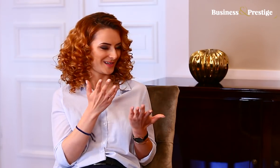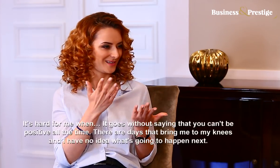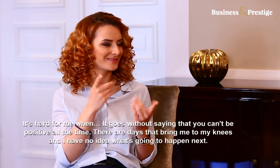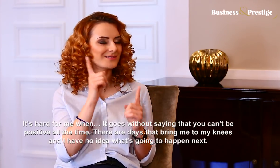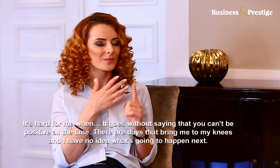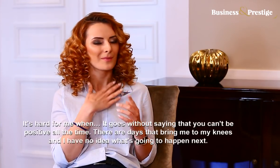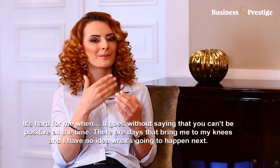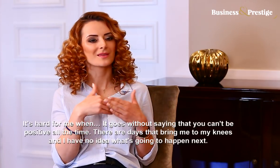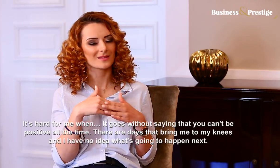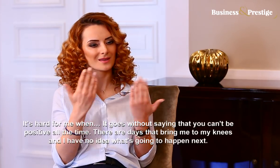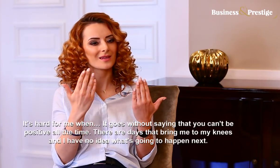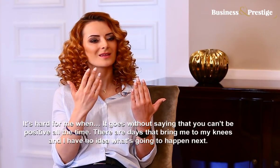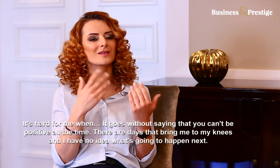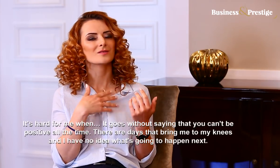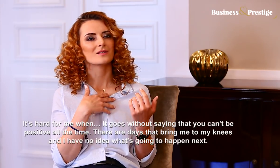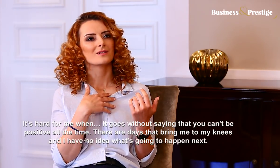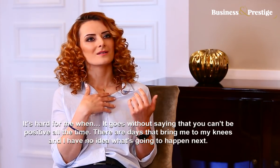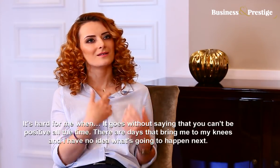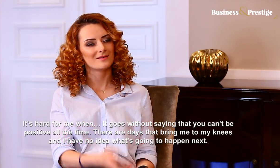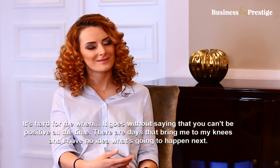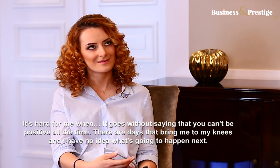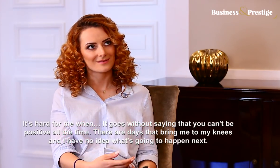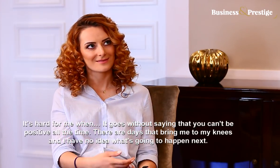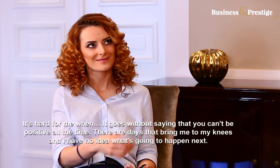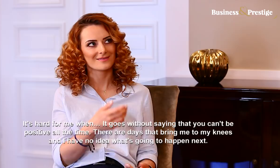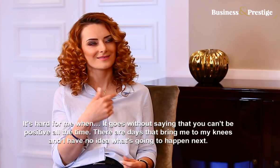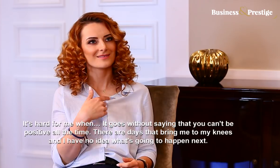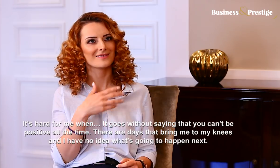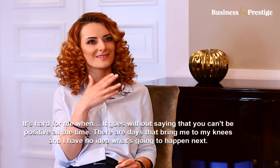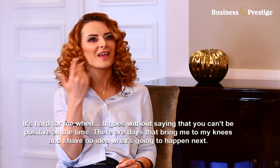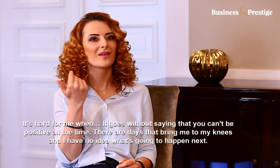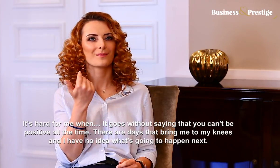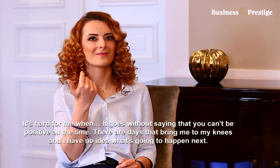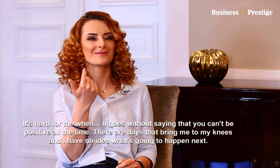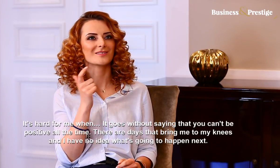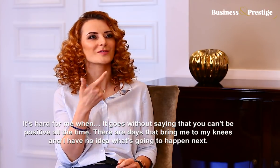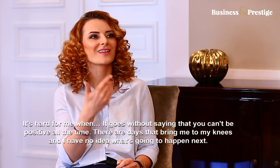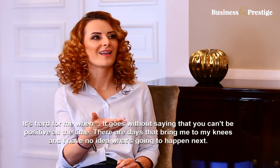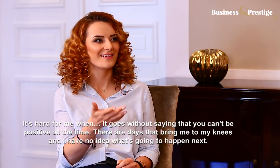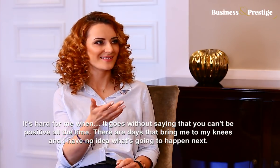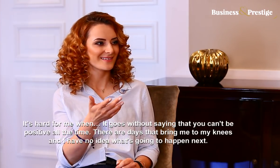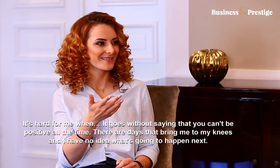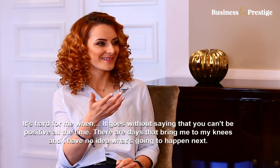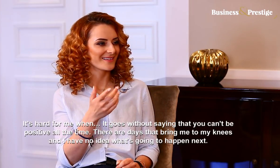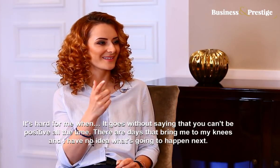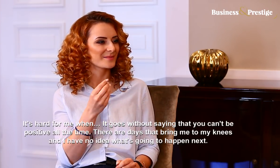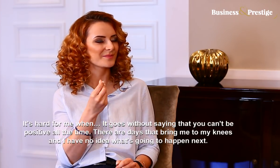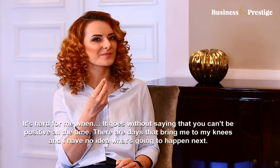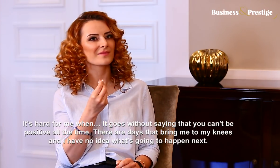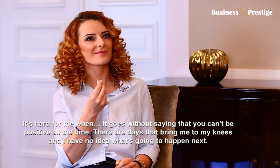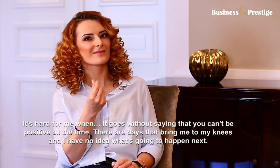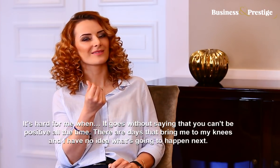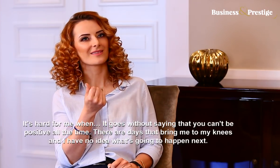Trudno mi, gdy... Wiadomo, no, człowiek nie może być pozytywny cały czas. Mam takie dni, kiedy już po prostu